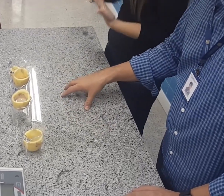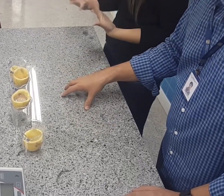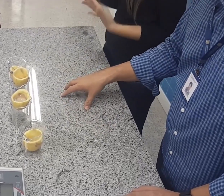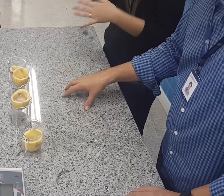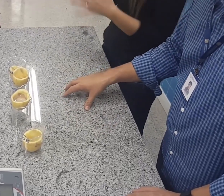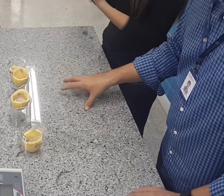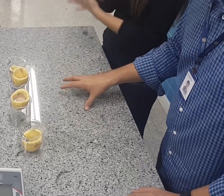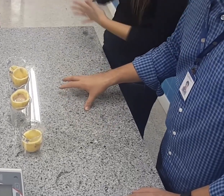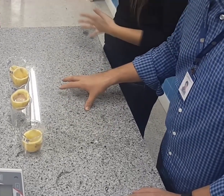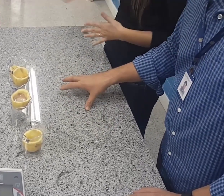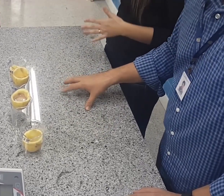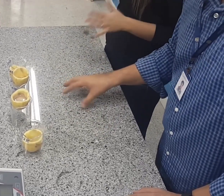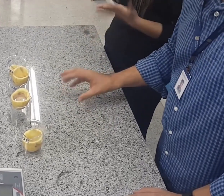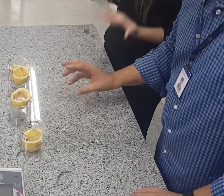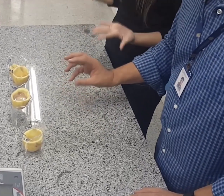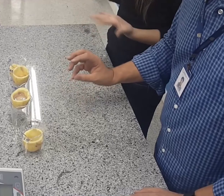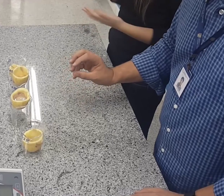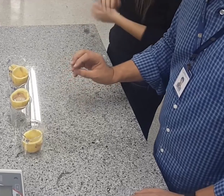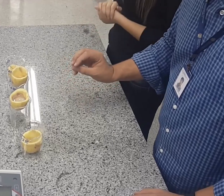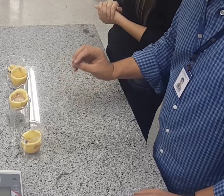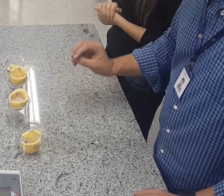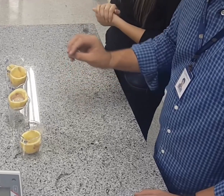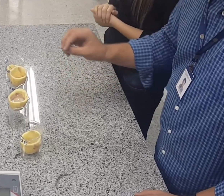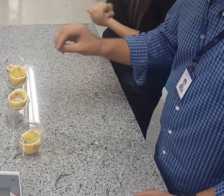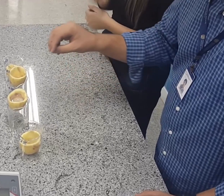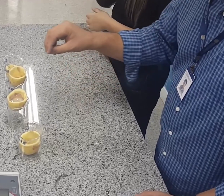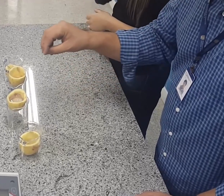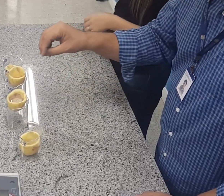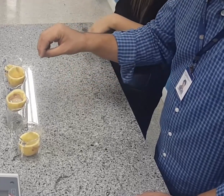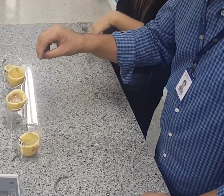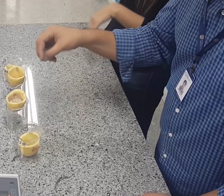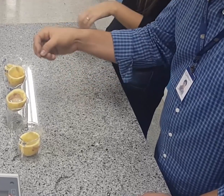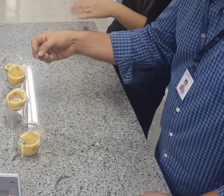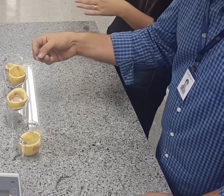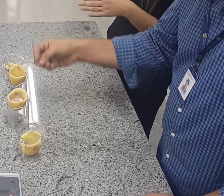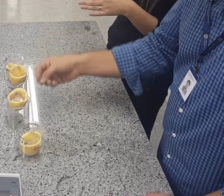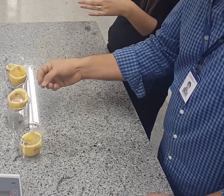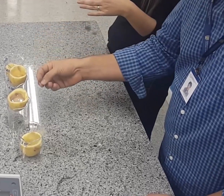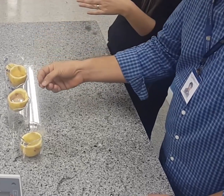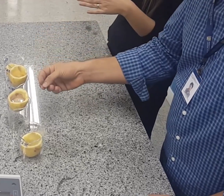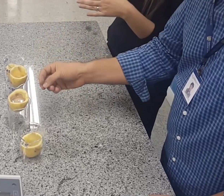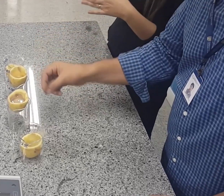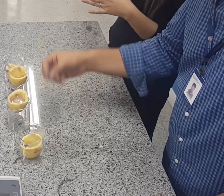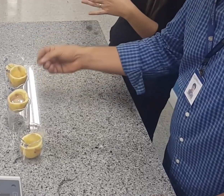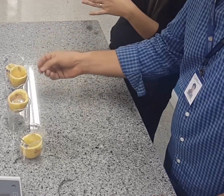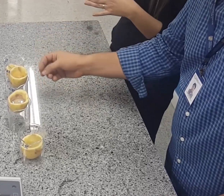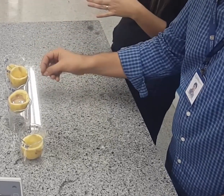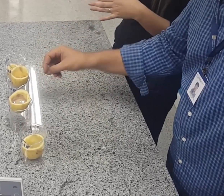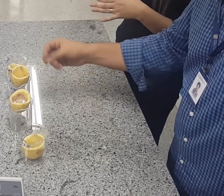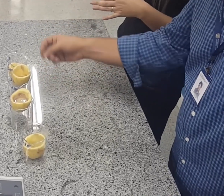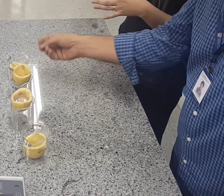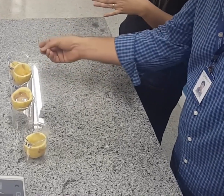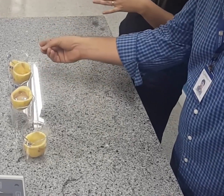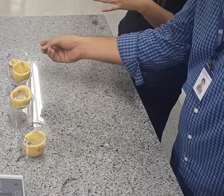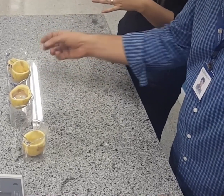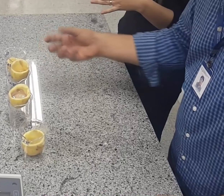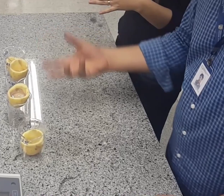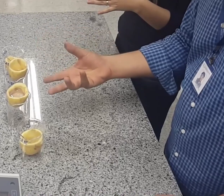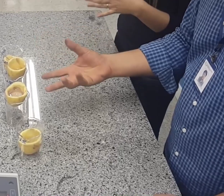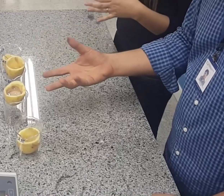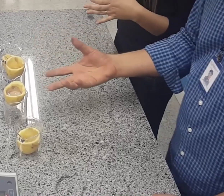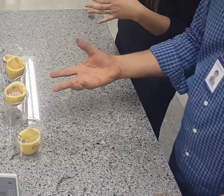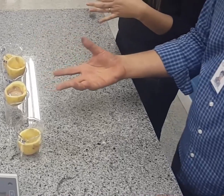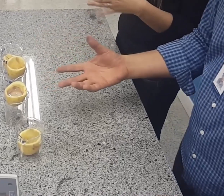Então, existem procedimentos de conservação da carne, por exemplo, onde há